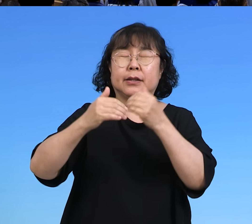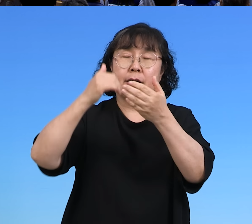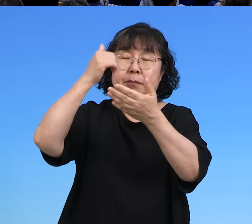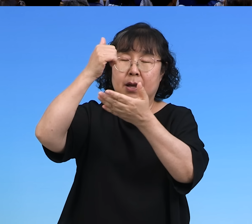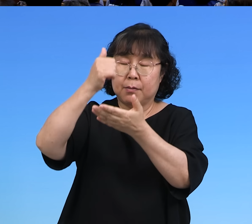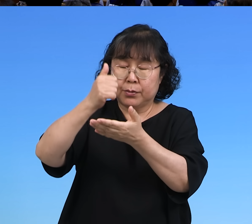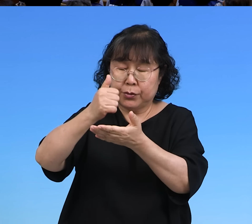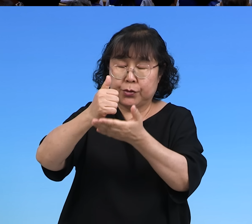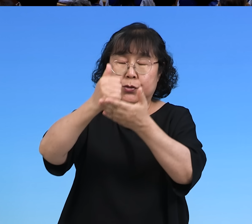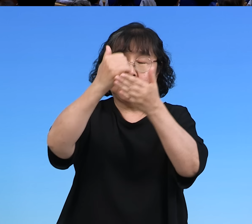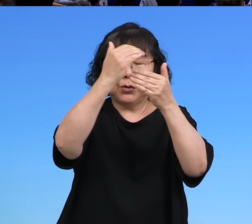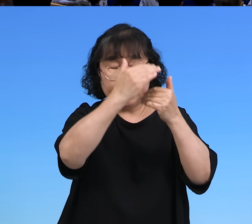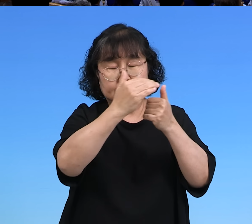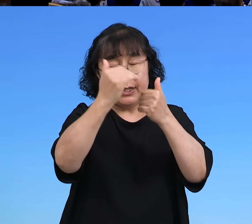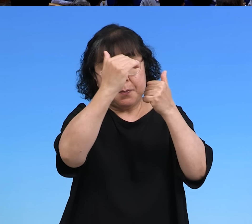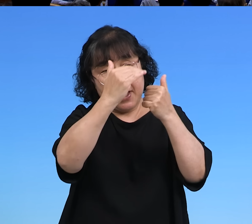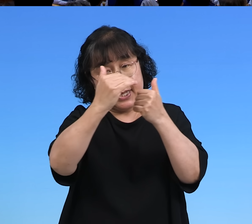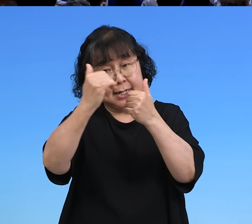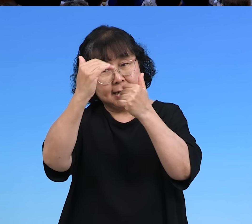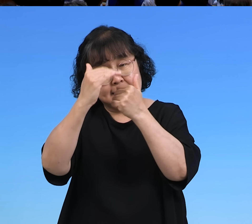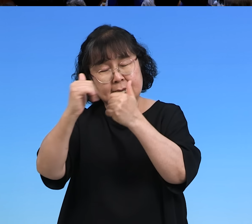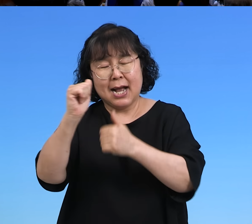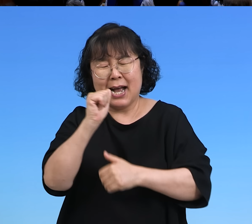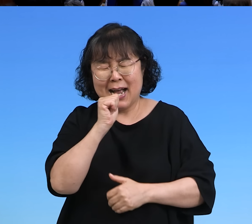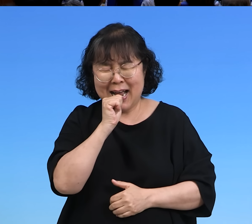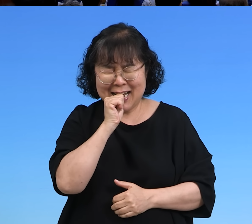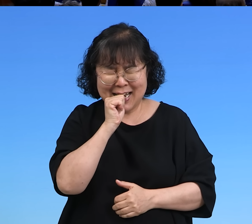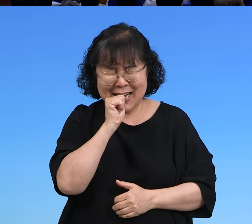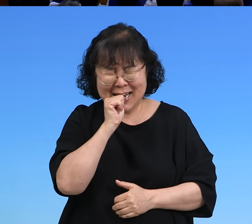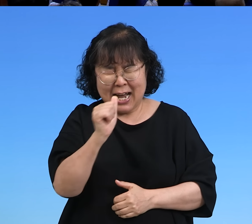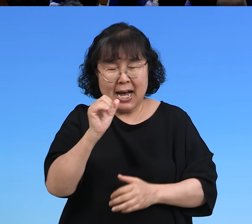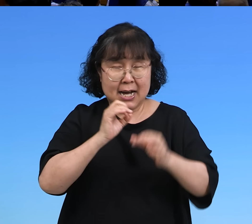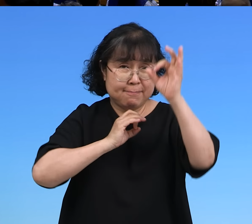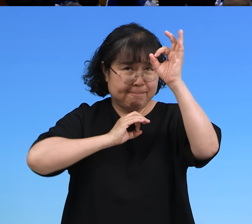하나님의 부르심에는 결코 실수가 없네.